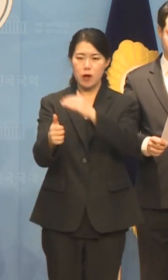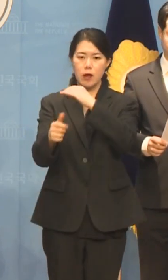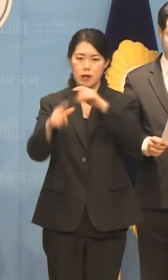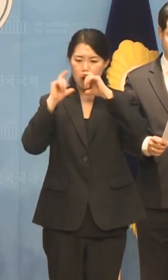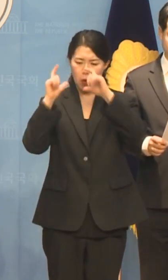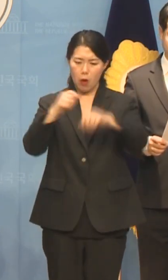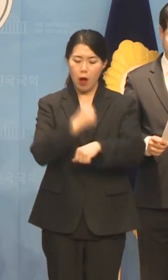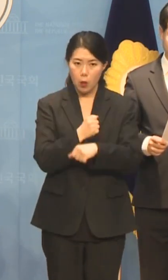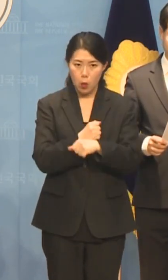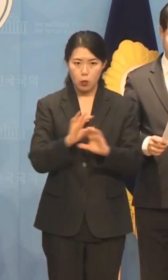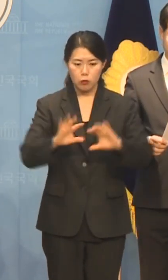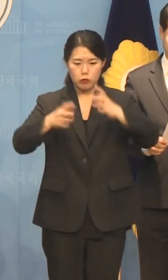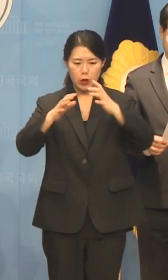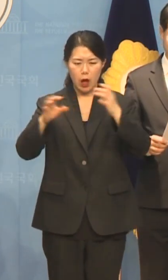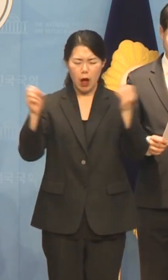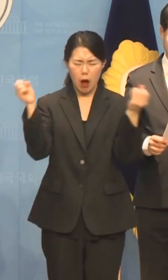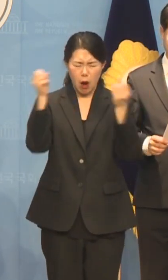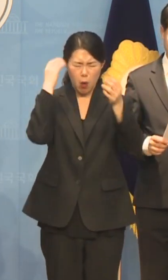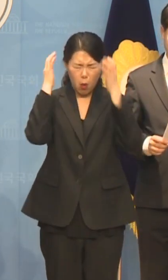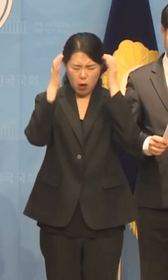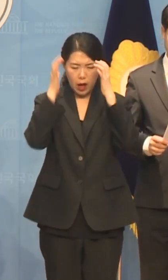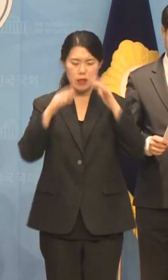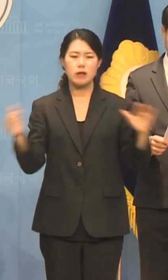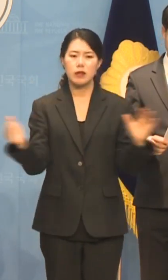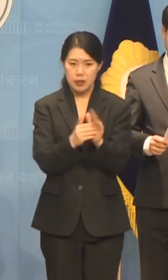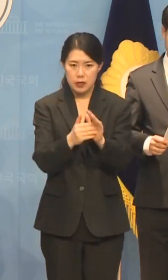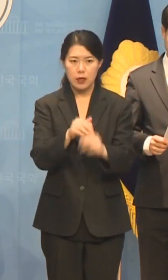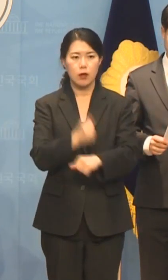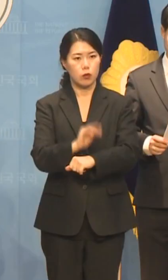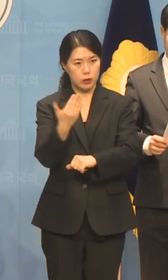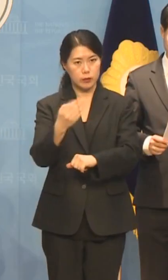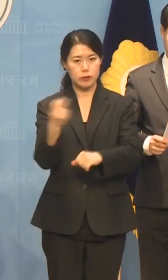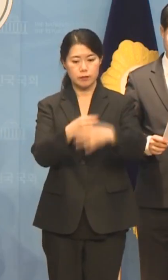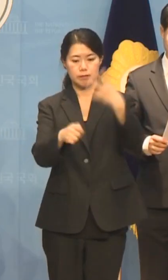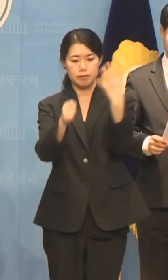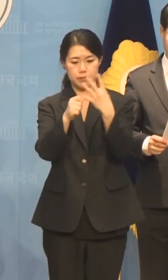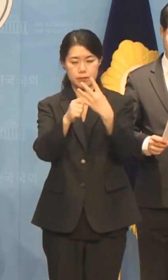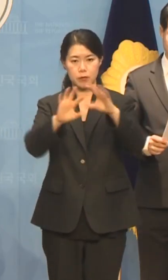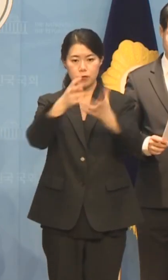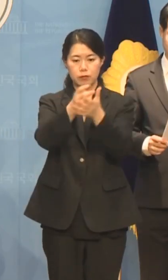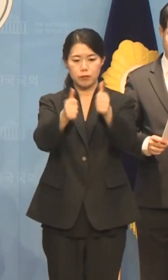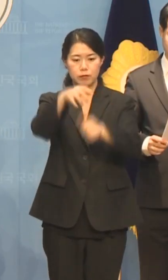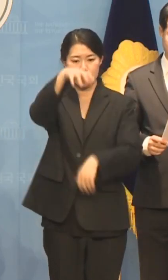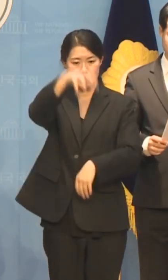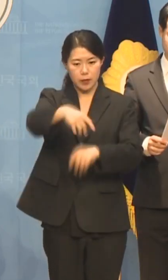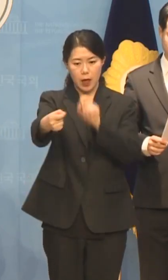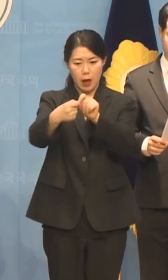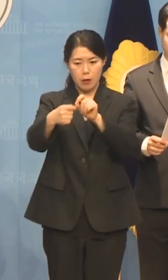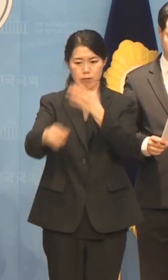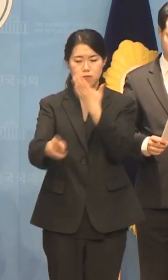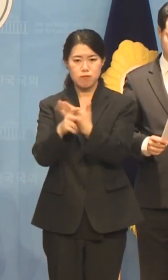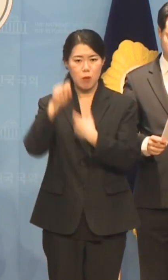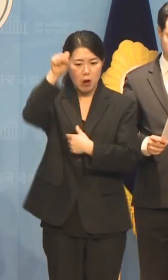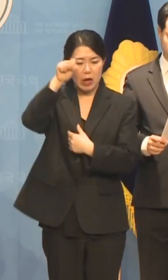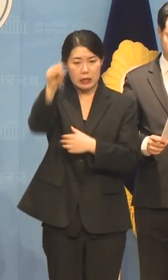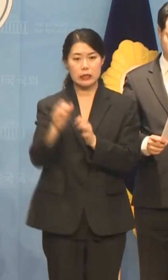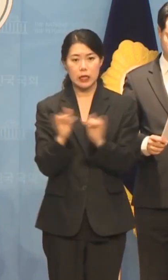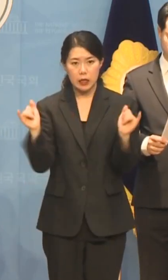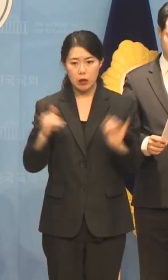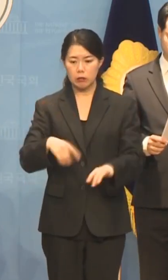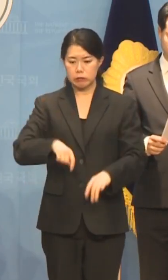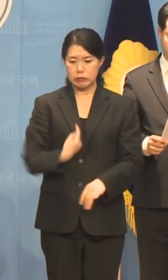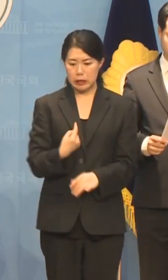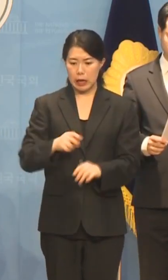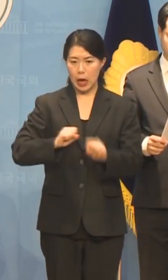선고하여 국가 혼란을 종식하라. 4. 헌법재판소 앞 불법 시위대는 자신들의